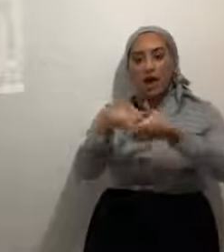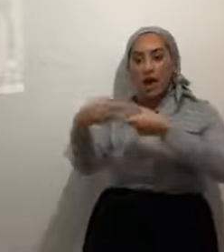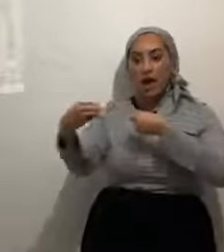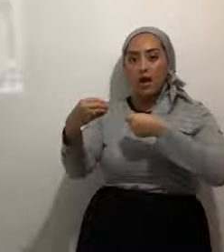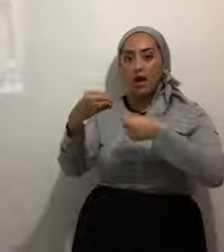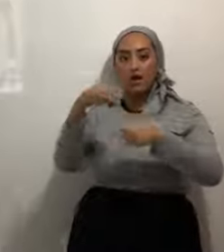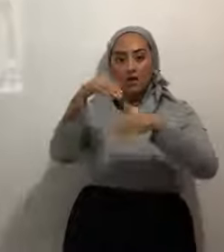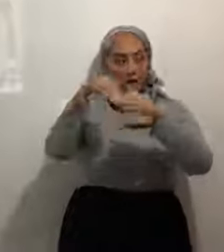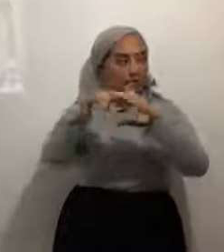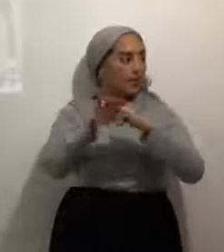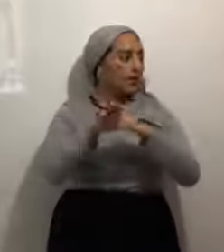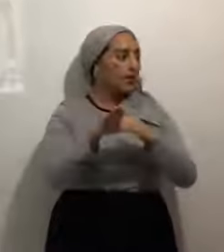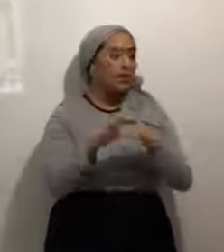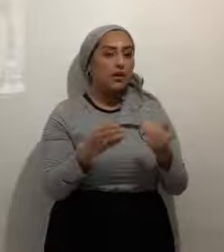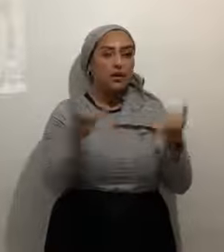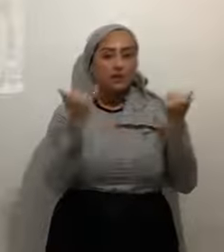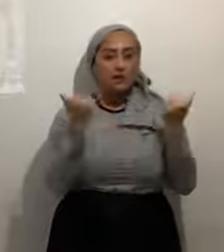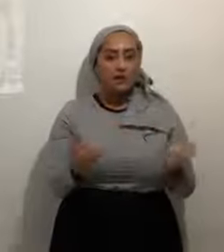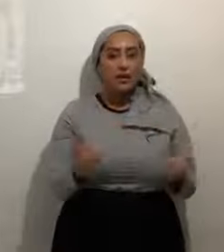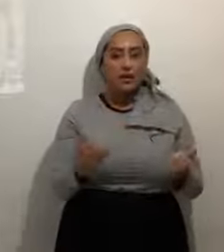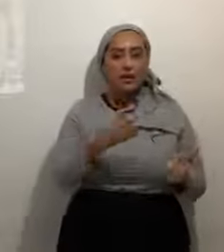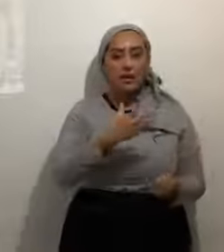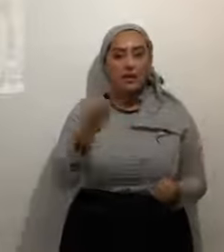tu entrada desde ahora y para siempre.